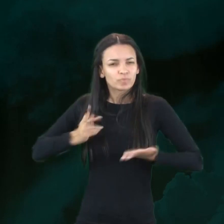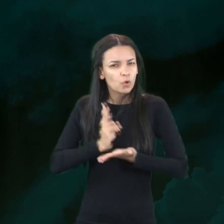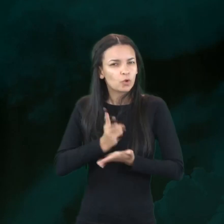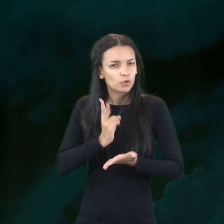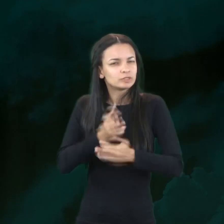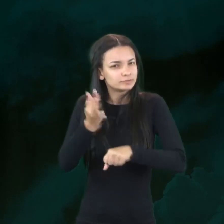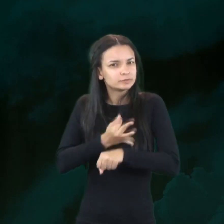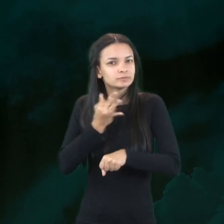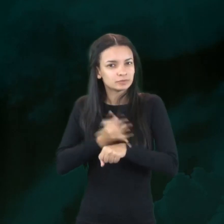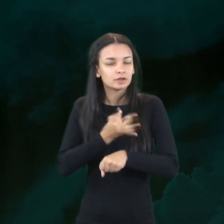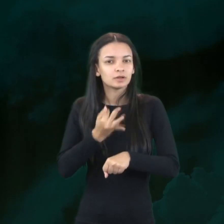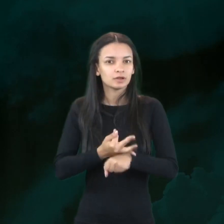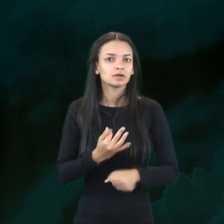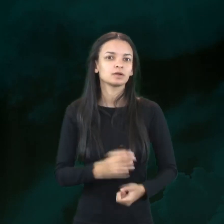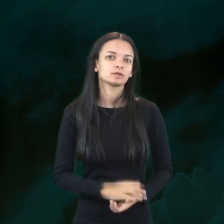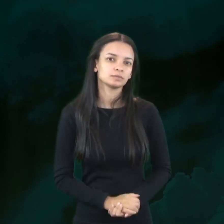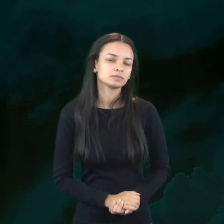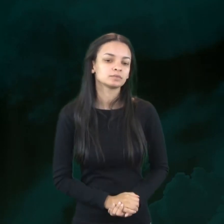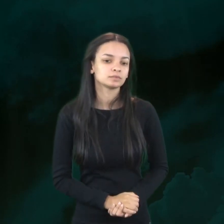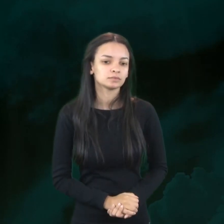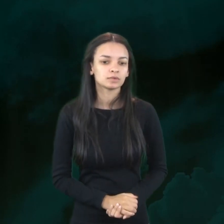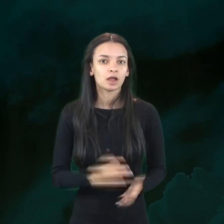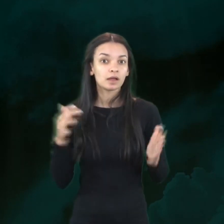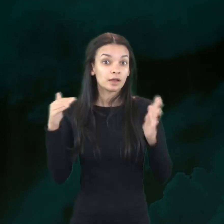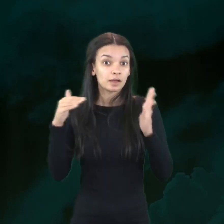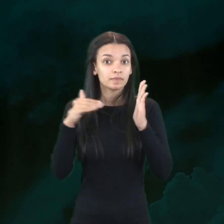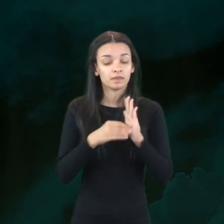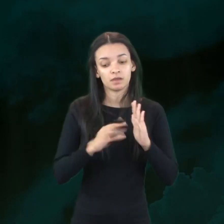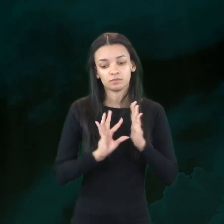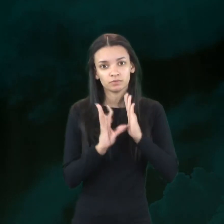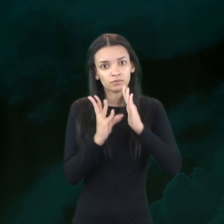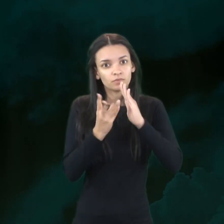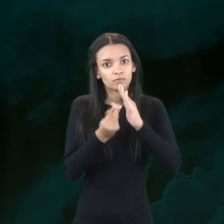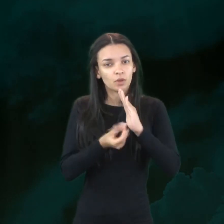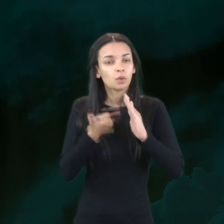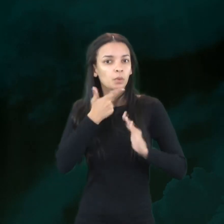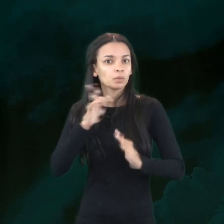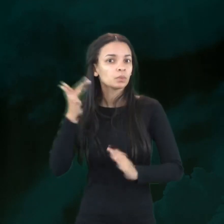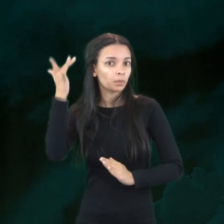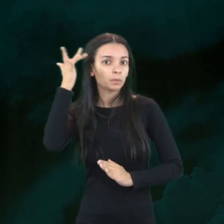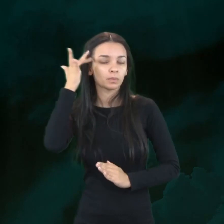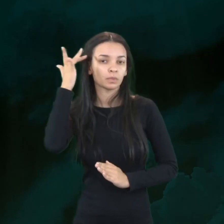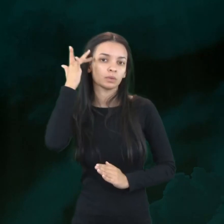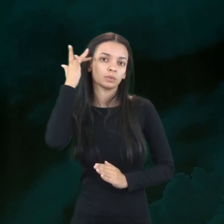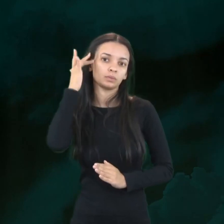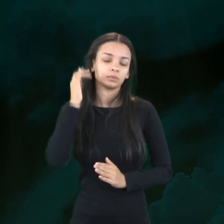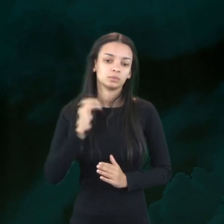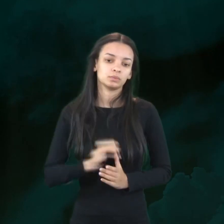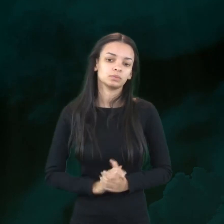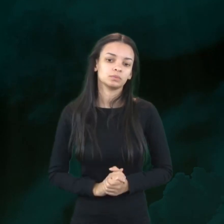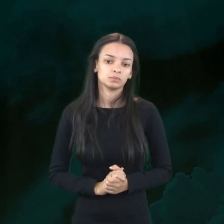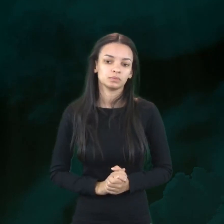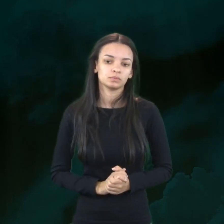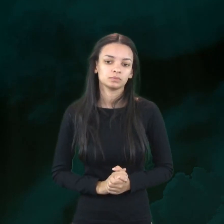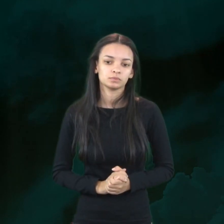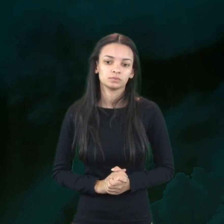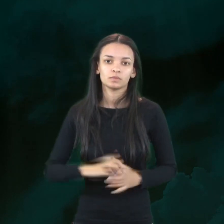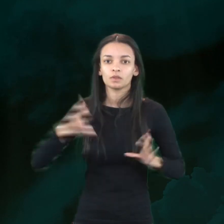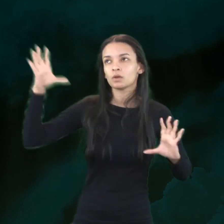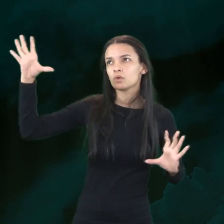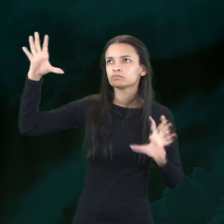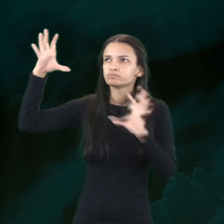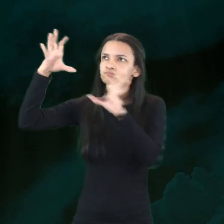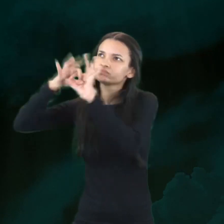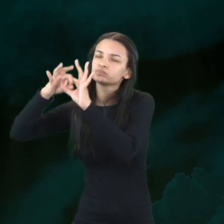contra, né, todas essas situações, até que a igreja amadureça, tome forma, né, essa reconexão com